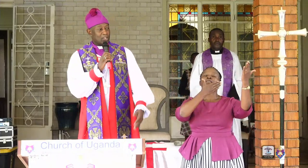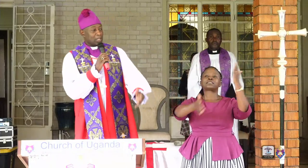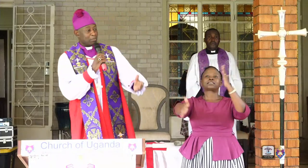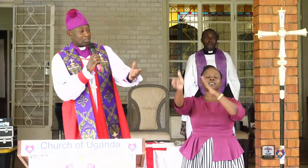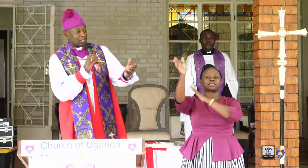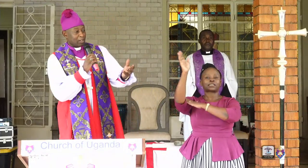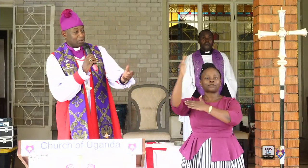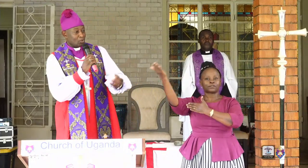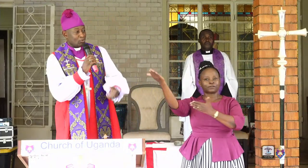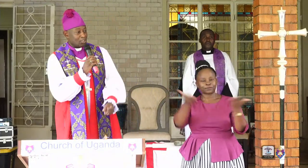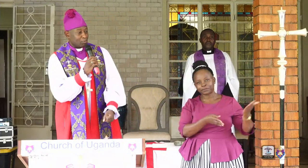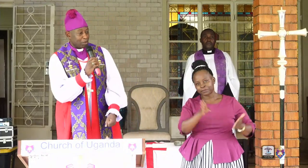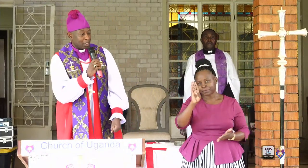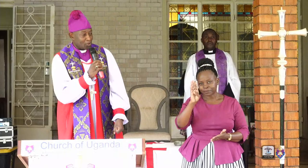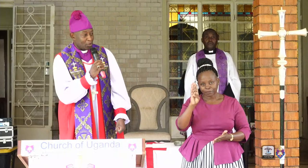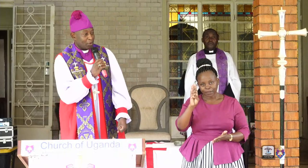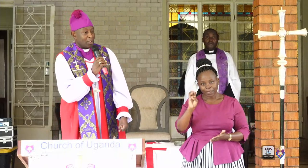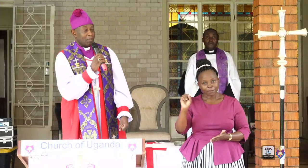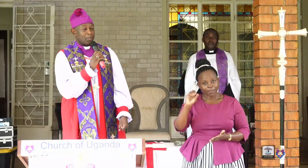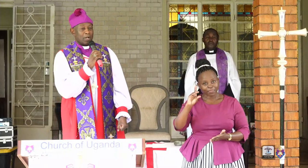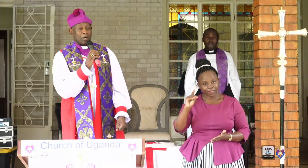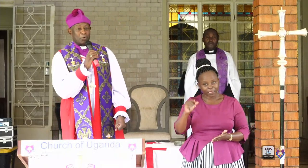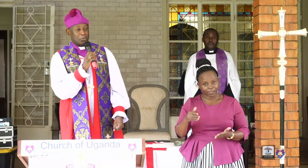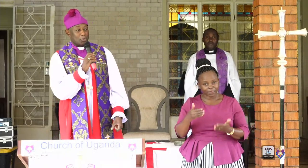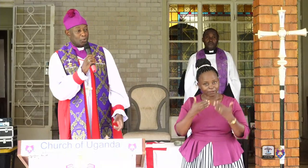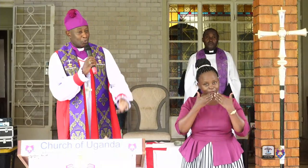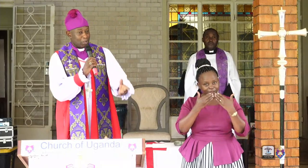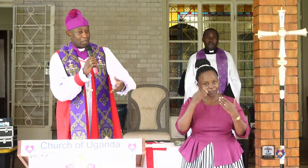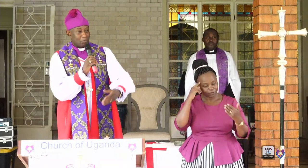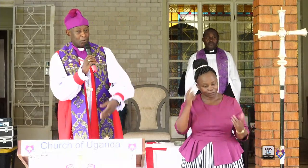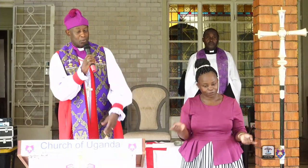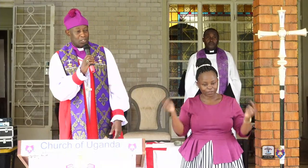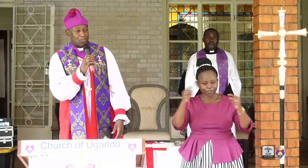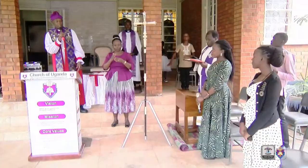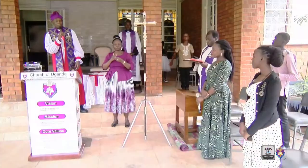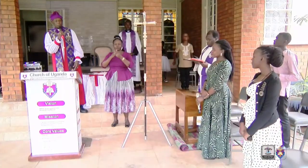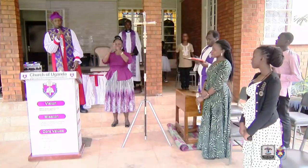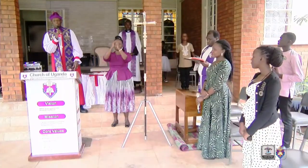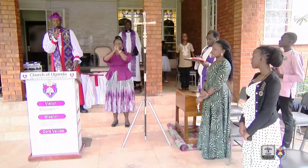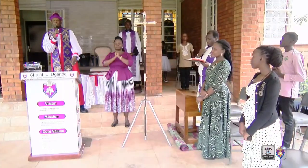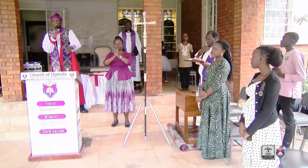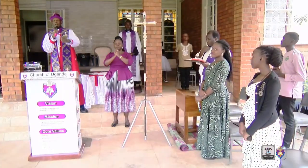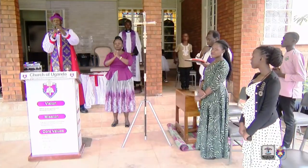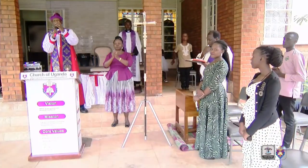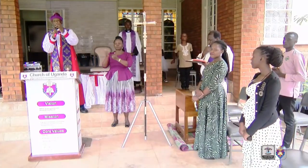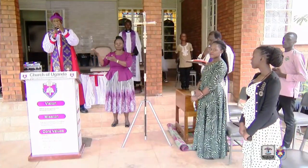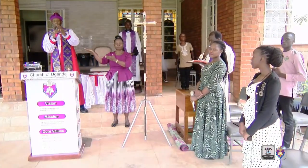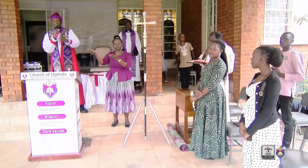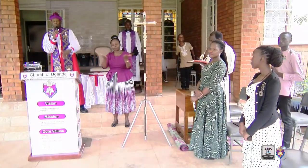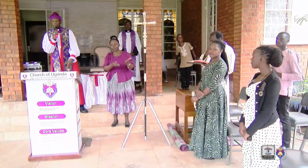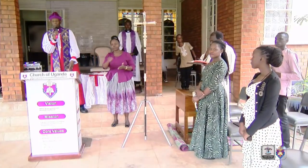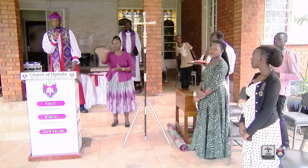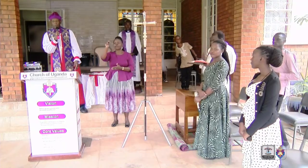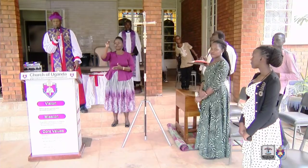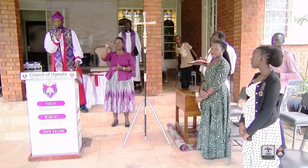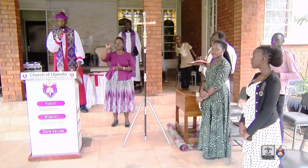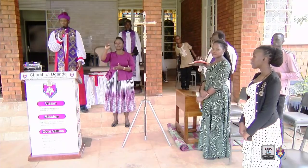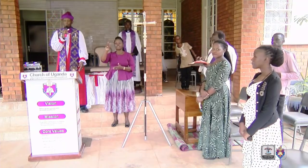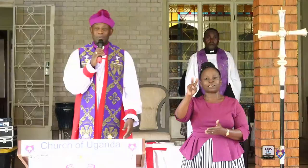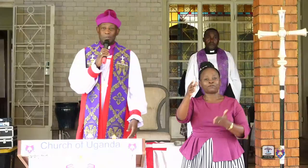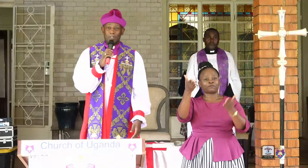Nyani Elizabeth Side Ministries mwebale nyo kujo tukulembera mukusinza. Nyani Elizabeth NTV mwebale